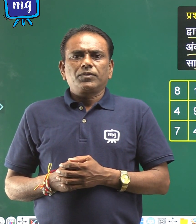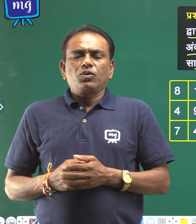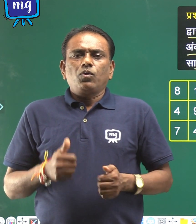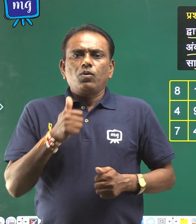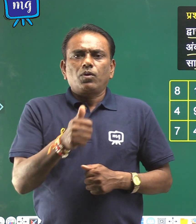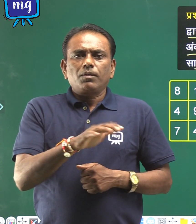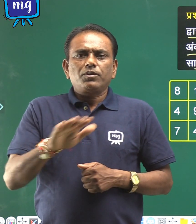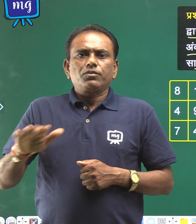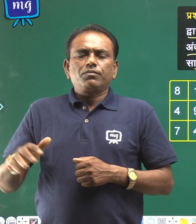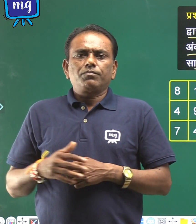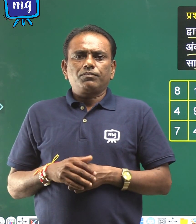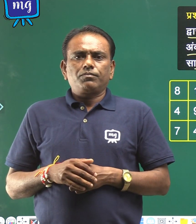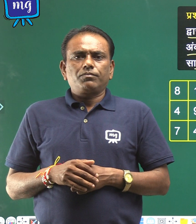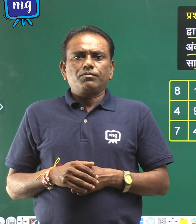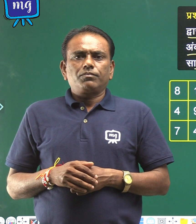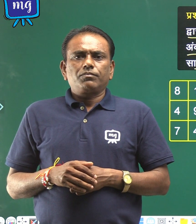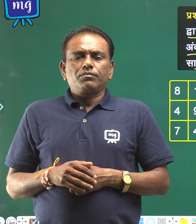ठीक है बच्चों,